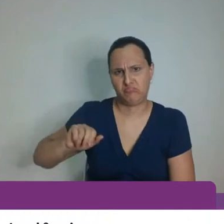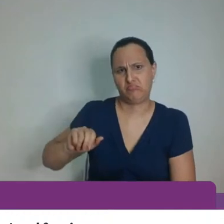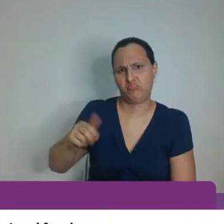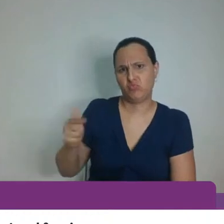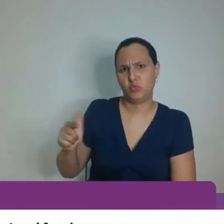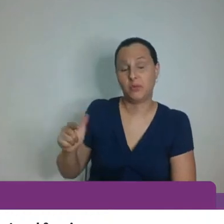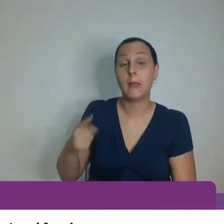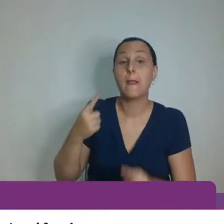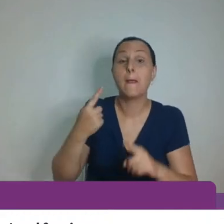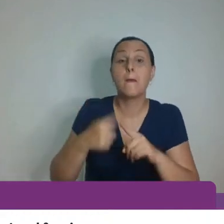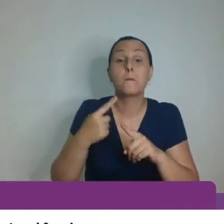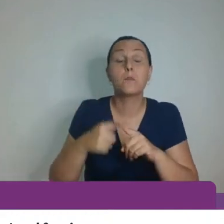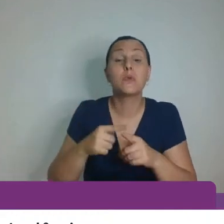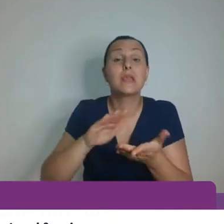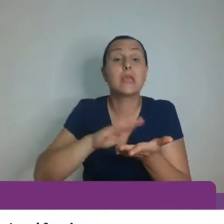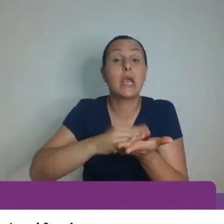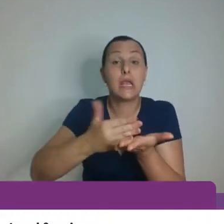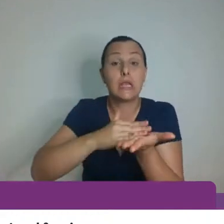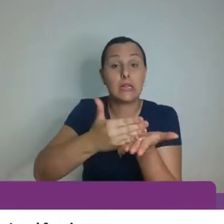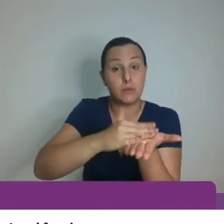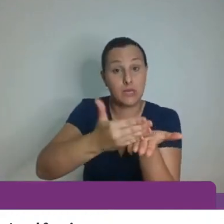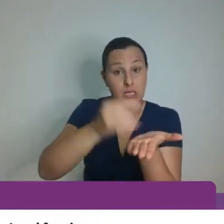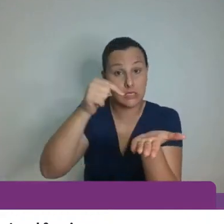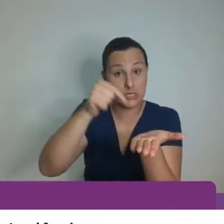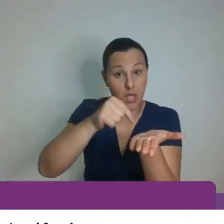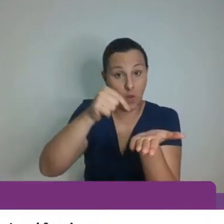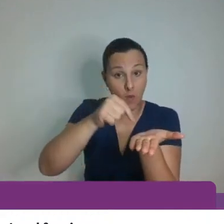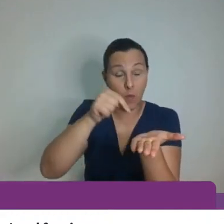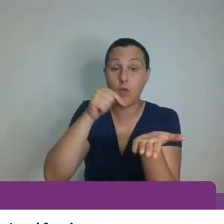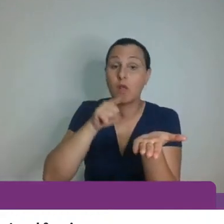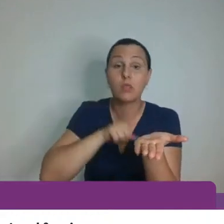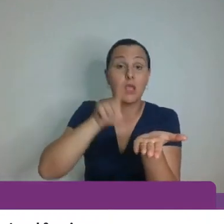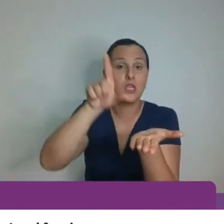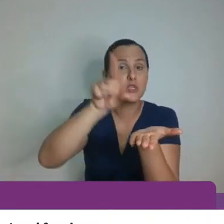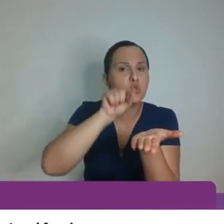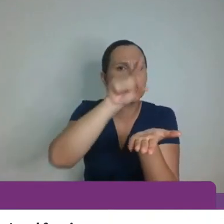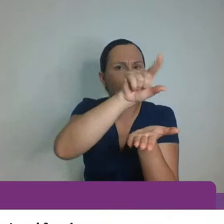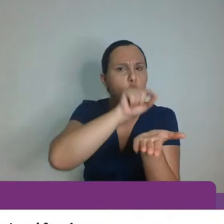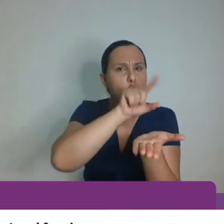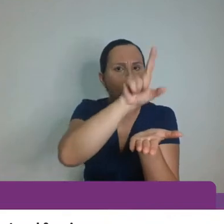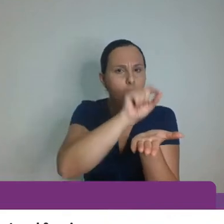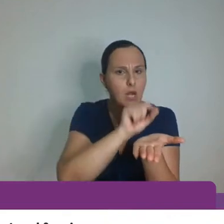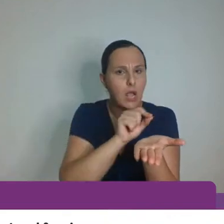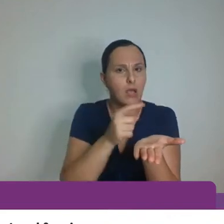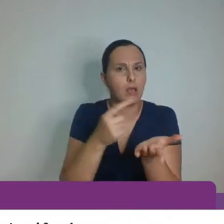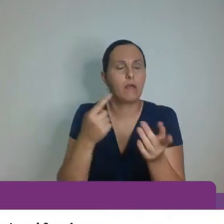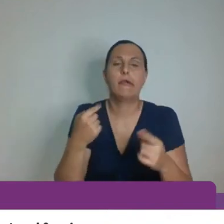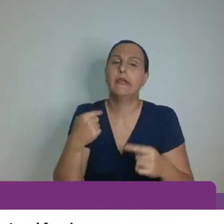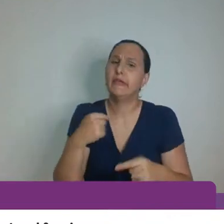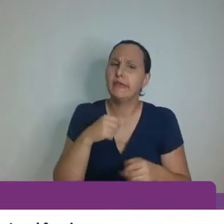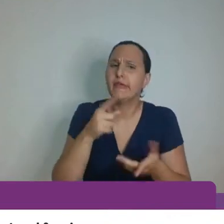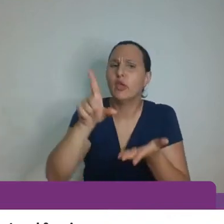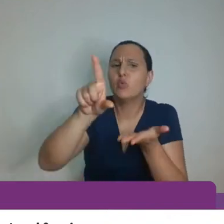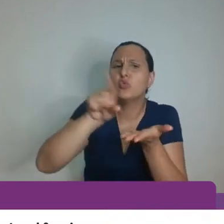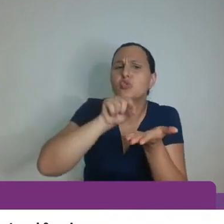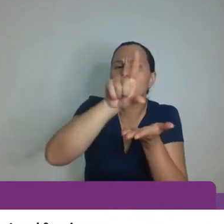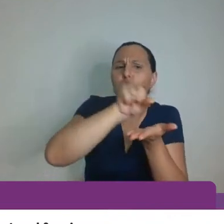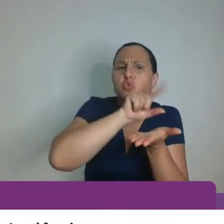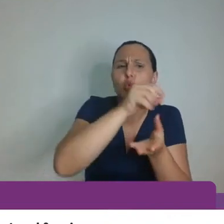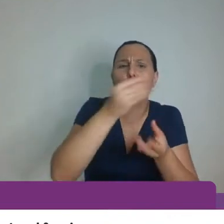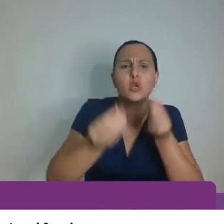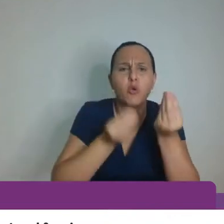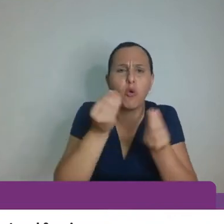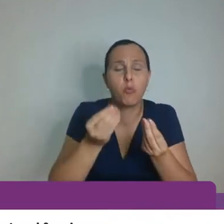escolha, essa escolha ela é motivada por alguma coisa que eu tenha. Ou um conhecimento, ou uma atitude, ou uma